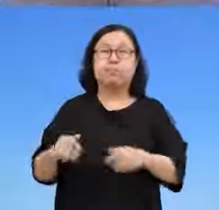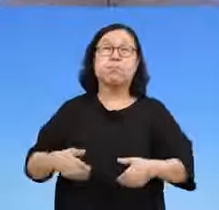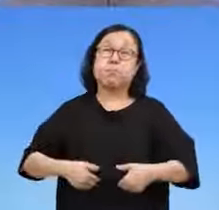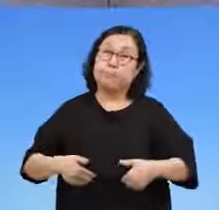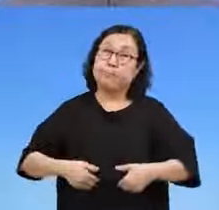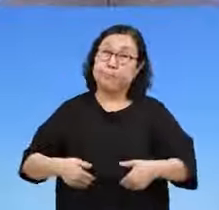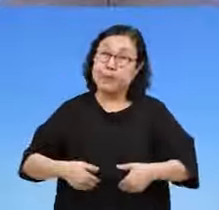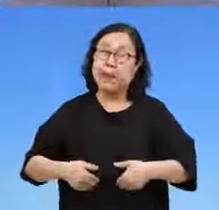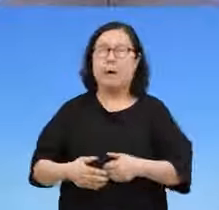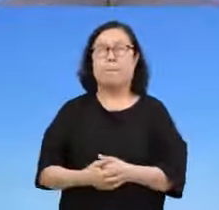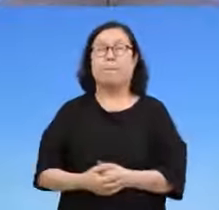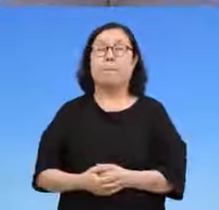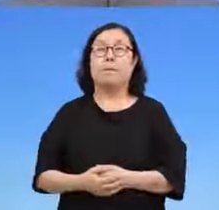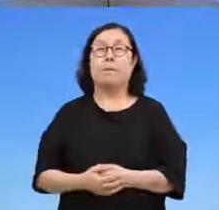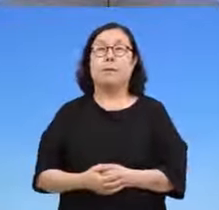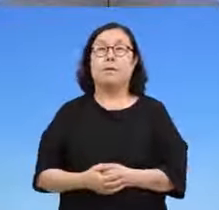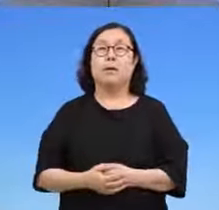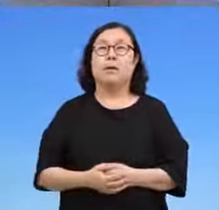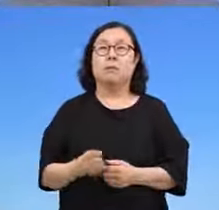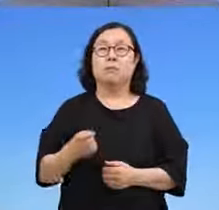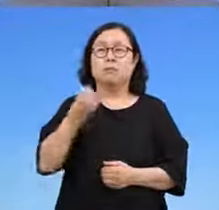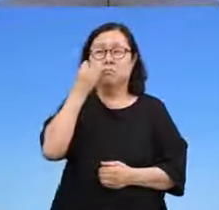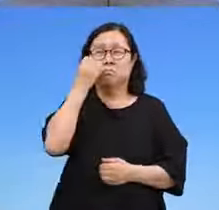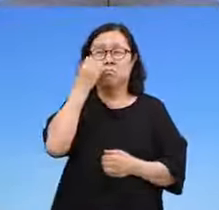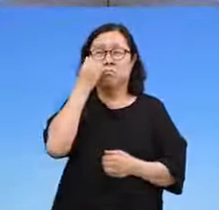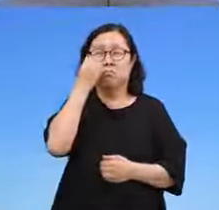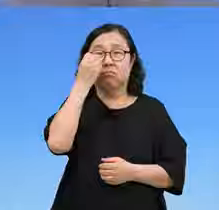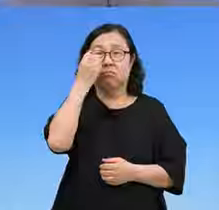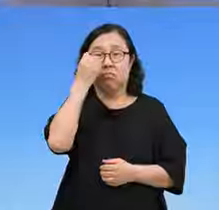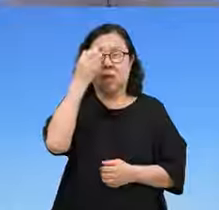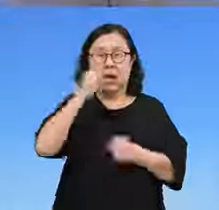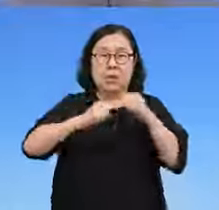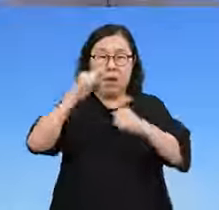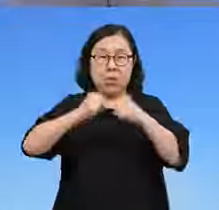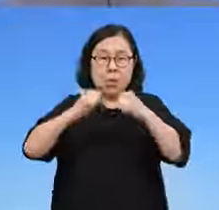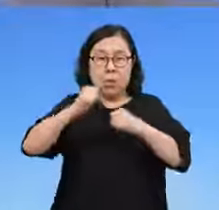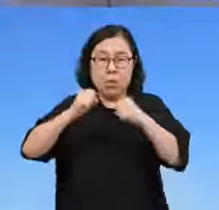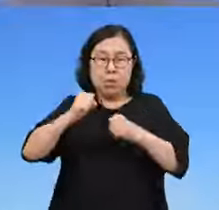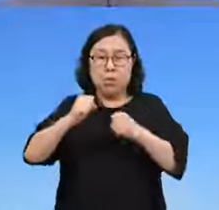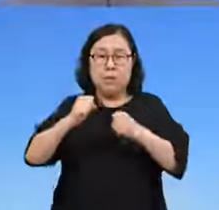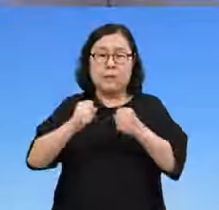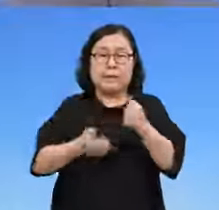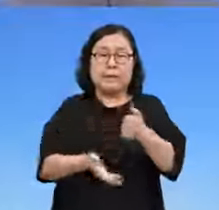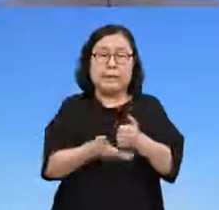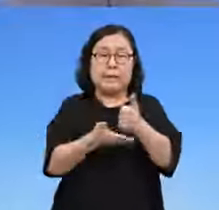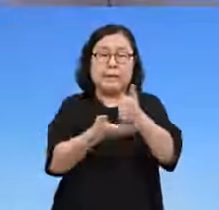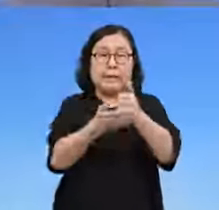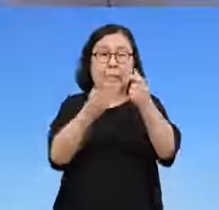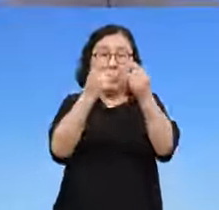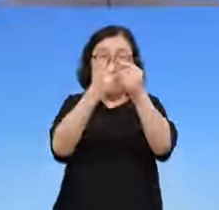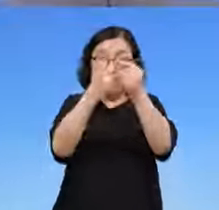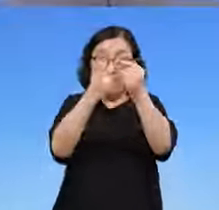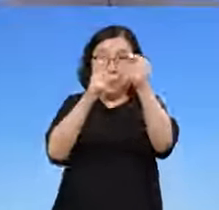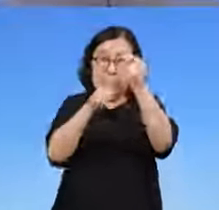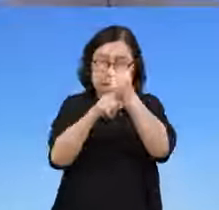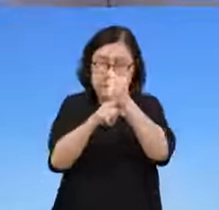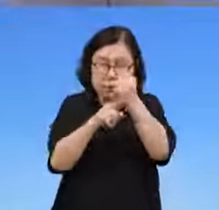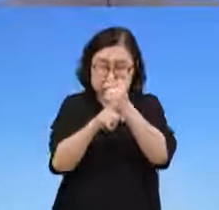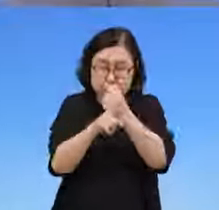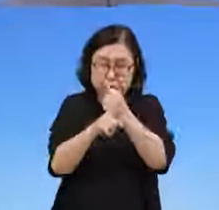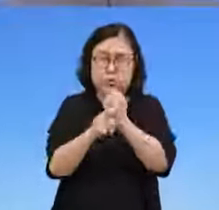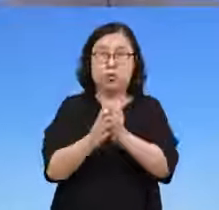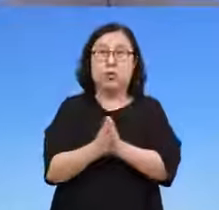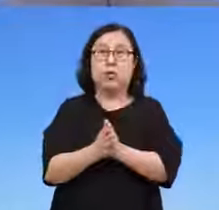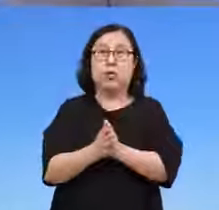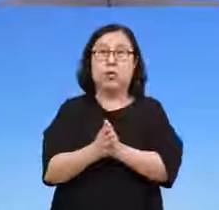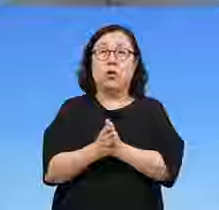그런가 하면 두 번째로 그 지붕 뜯는 이상한 짓을 주님이 칭찬한 이유는요, 그들의 행동 속에는 예수님에